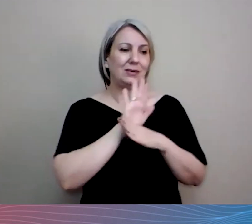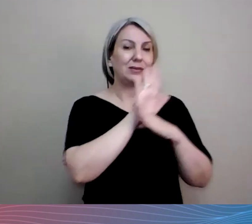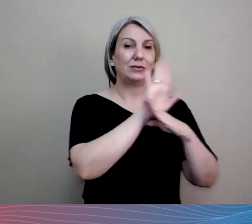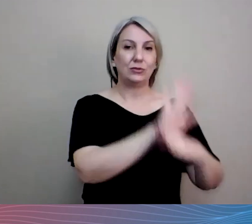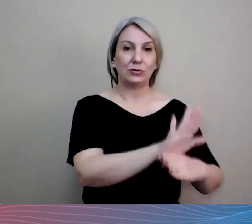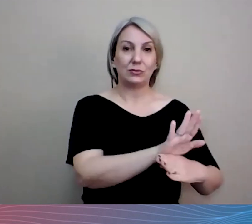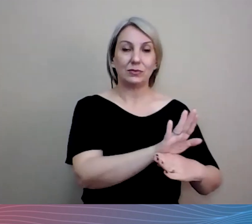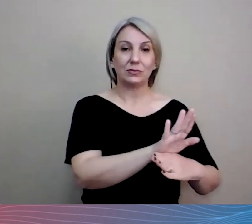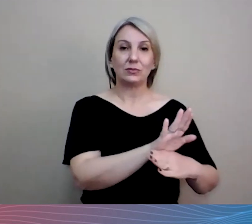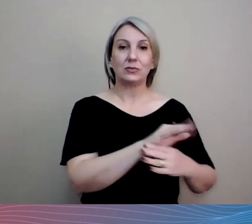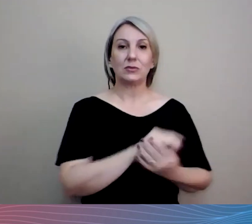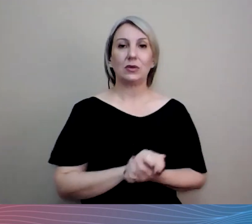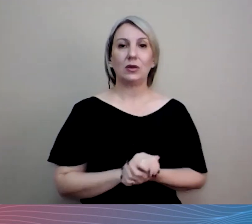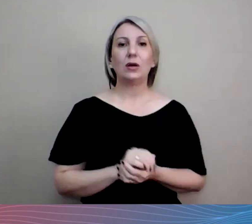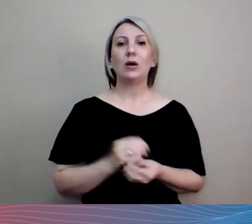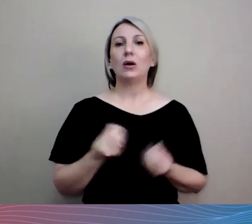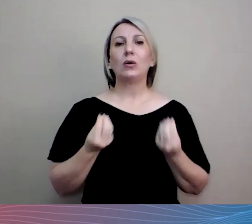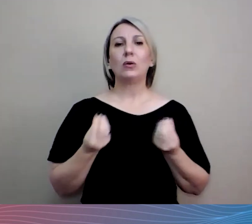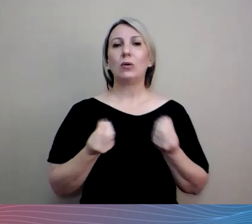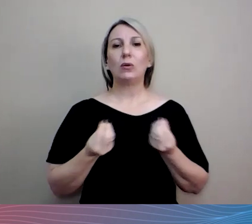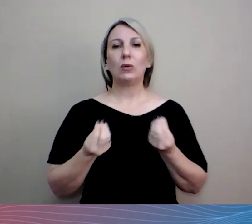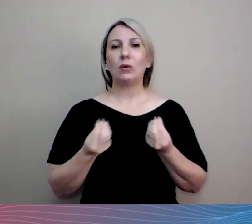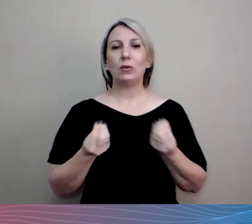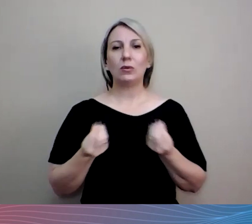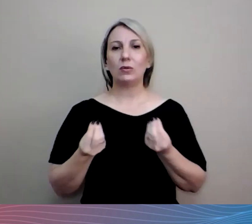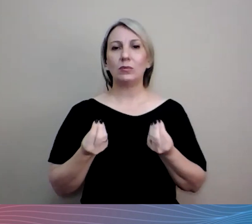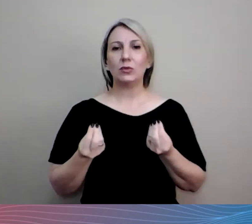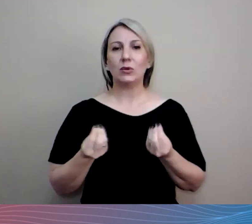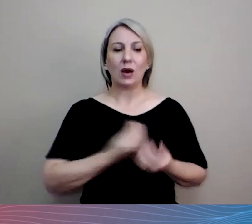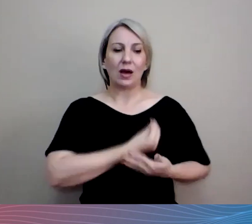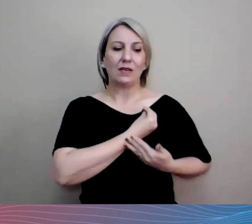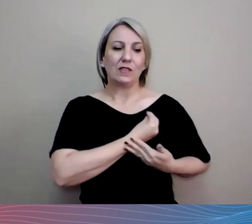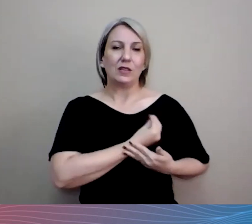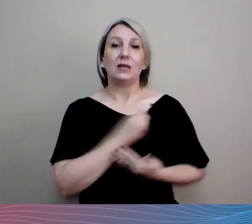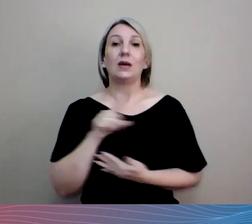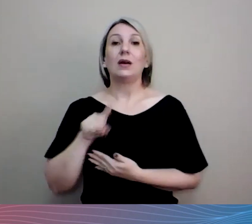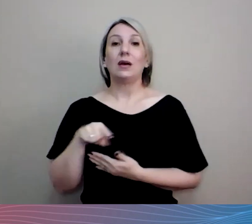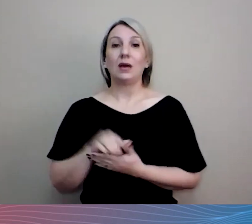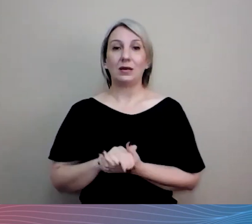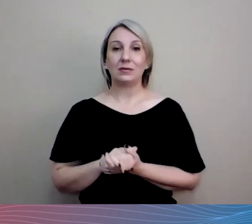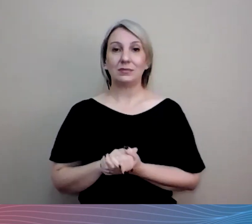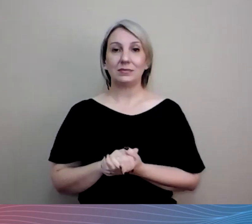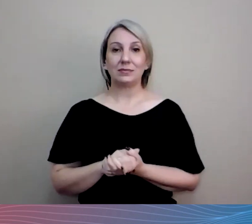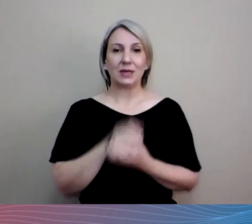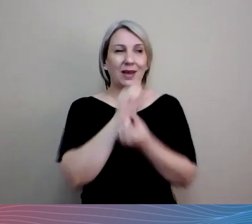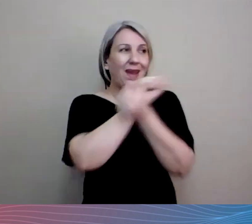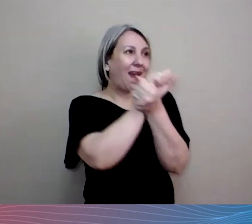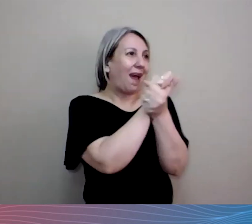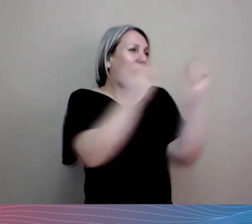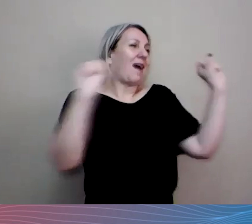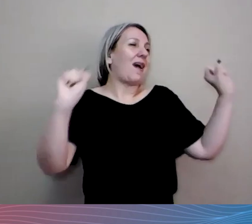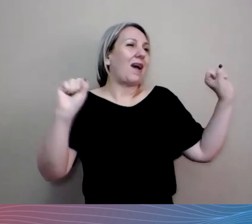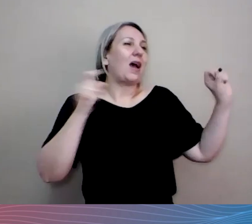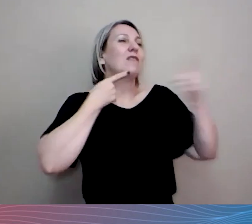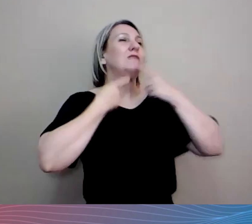de comportamento tem aquele que não tem liberdade própria? Aquele que não tem mais liberdade de fazer as coisas por